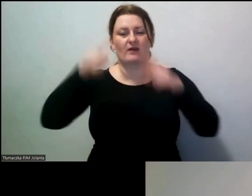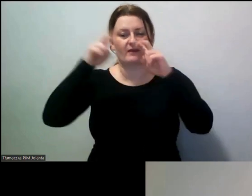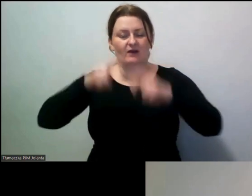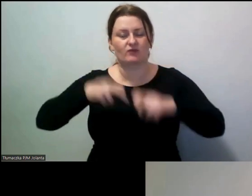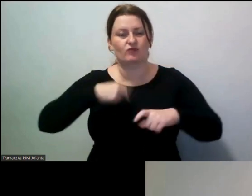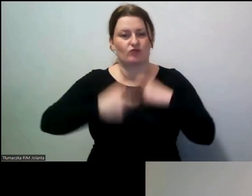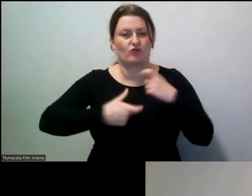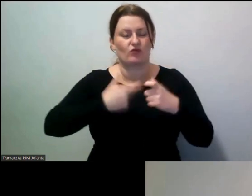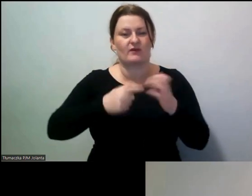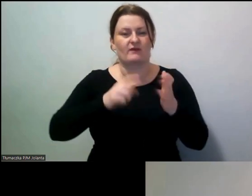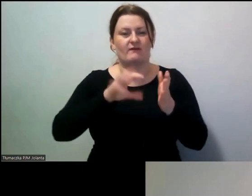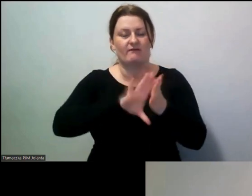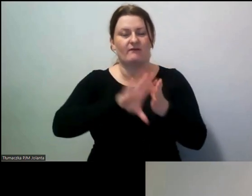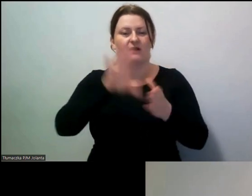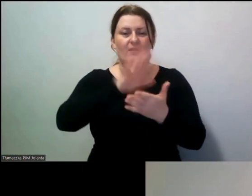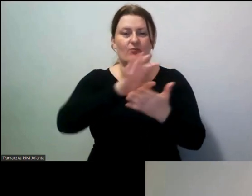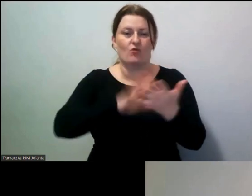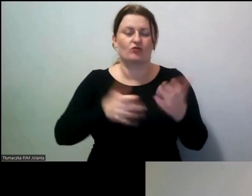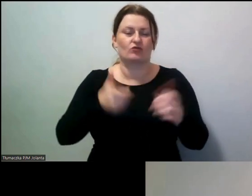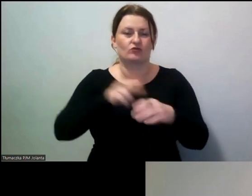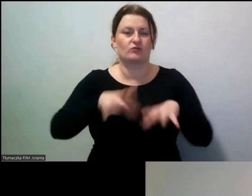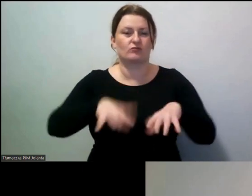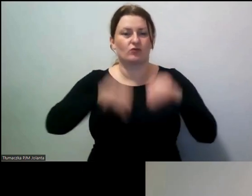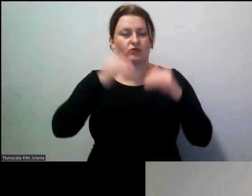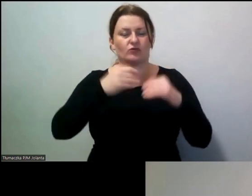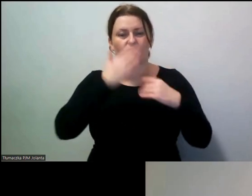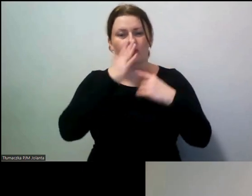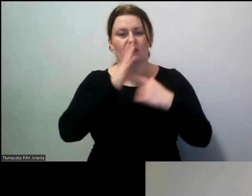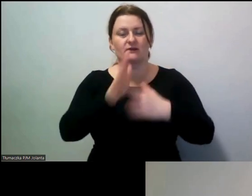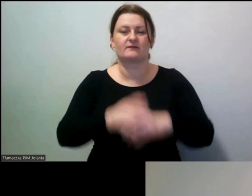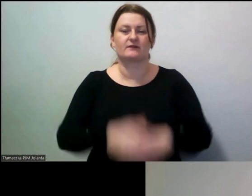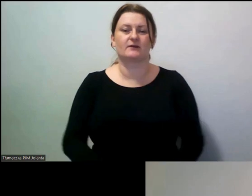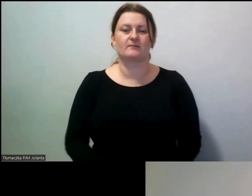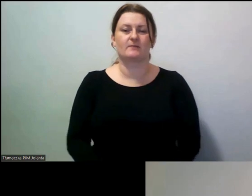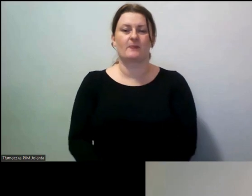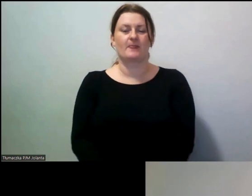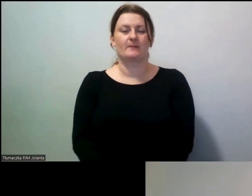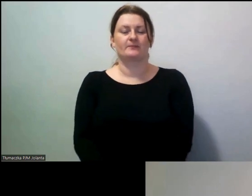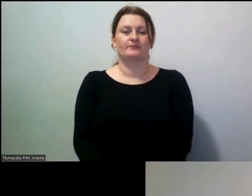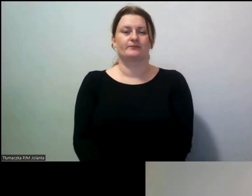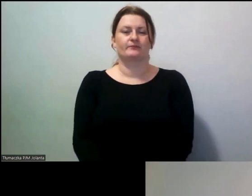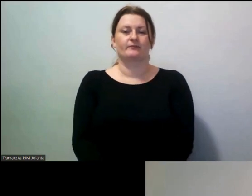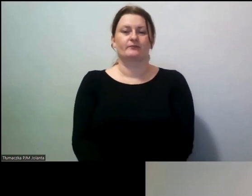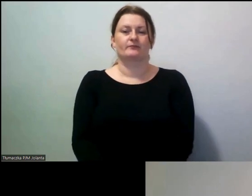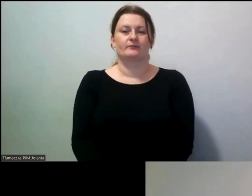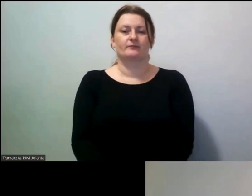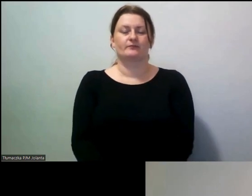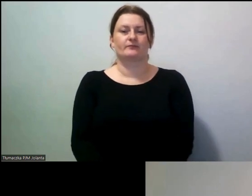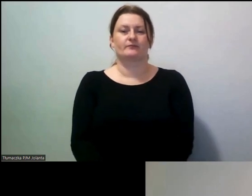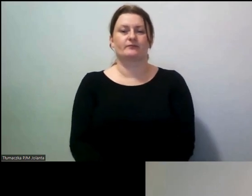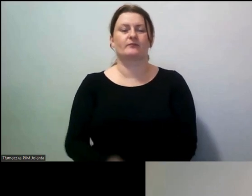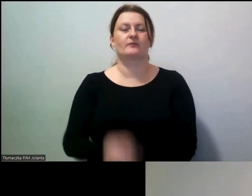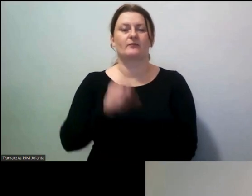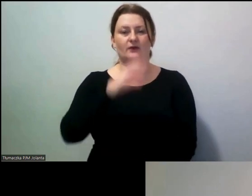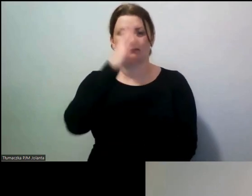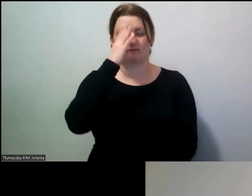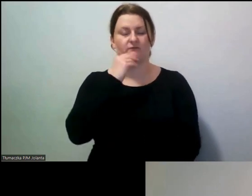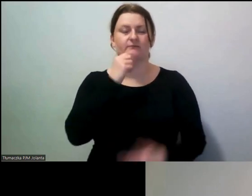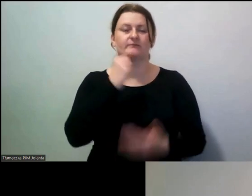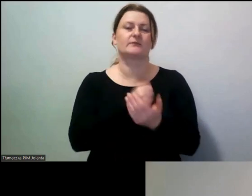właśnie w tym raporcie, który pokazywałam na początku naszego spotkania. Także tak wyglądała